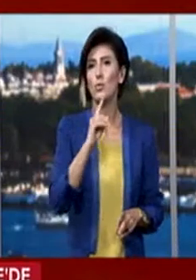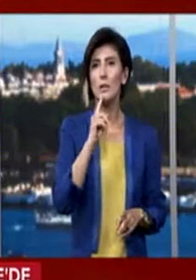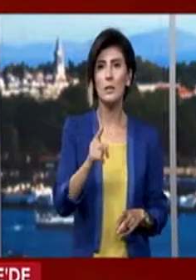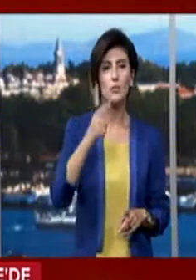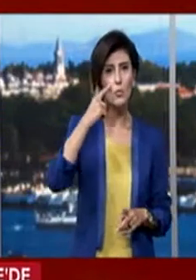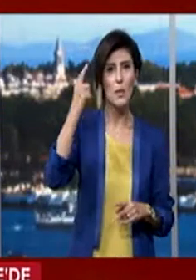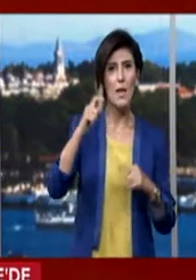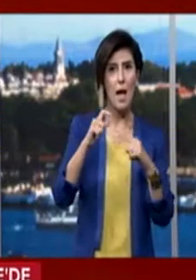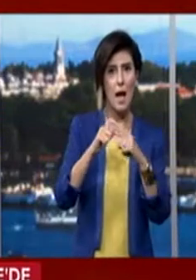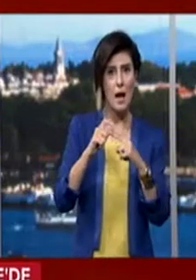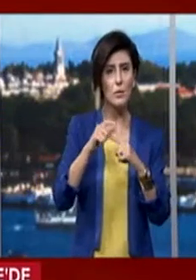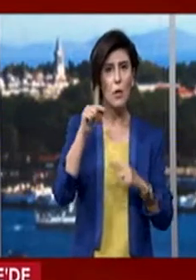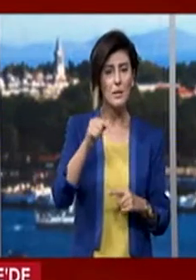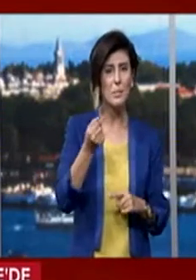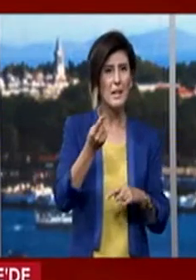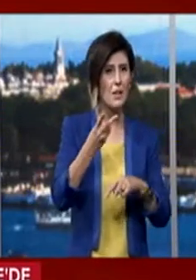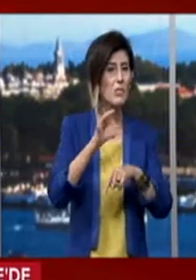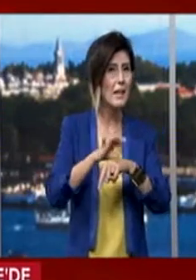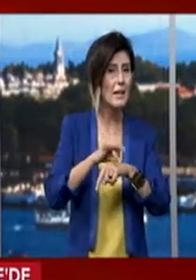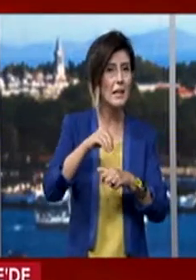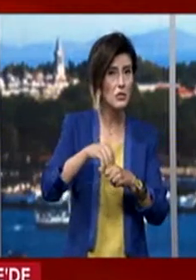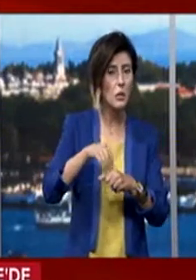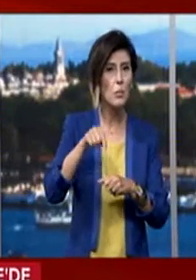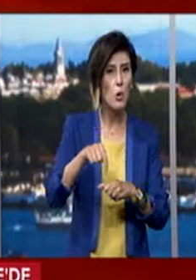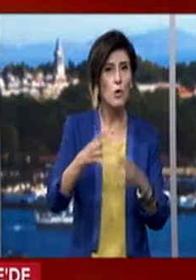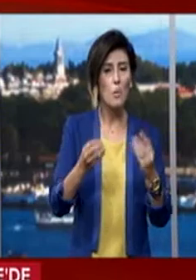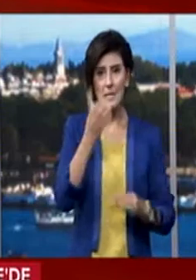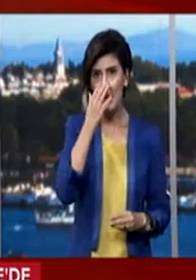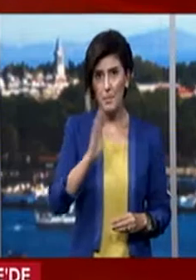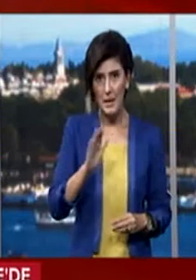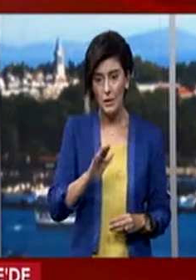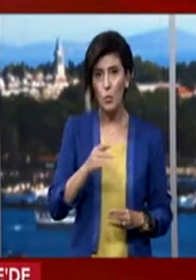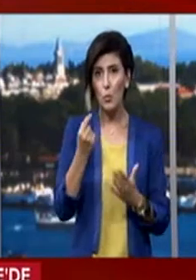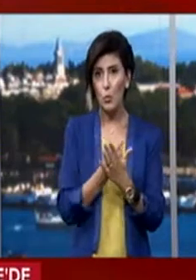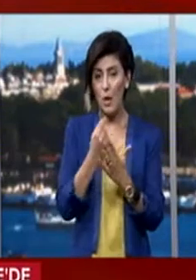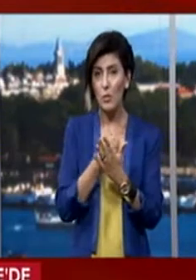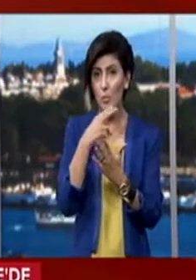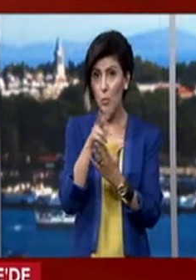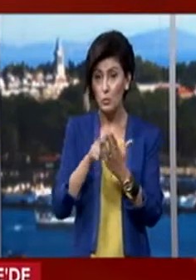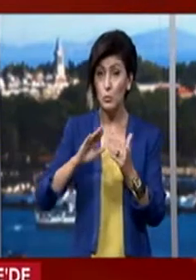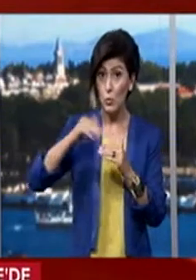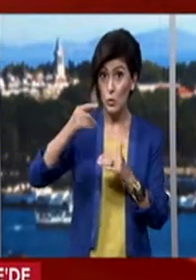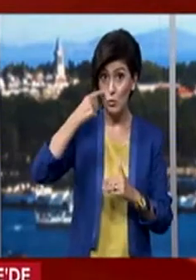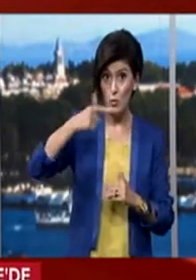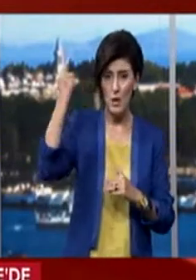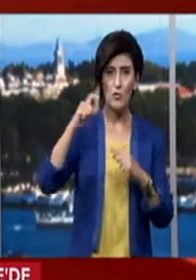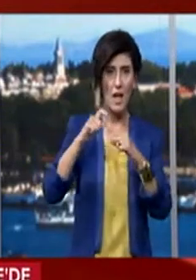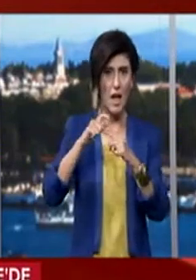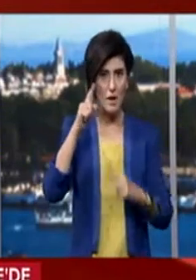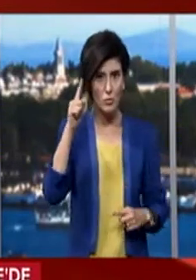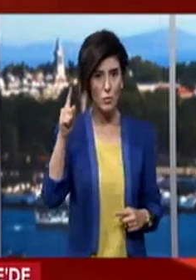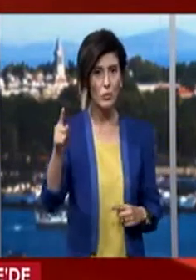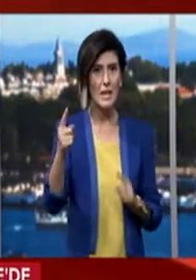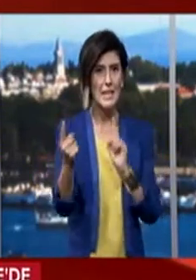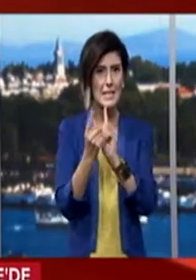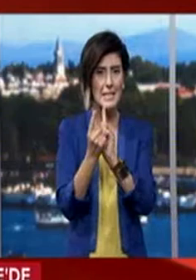Cumhurbaşkanı Recep Tayyip Erdoğan'ın birkaç dakika içerisinde burada olmasını bekliyoruz. Kur'an-ı Kerim okunacak. Daha sonra da Cumhurbaşkanı Recep Tayyip Erdoğan'ın kısa